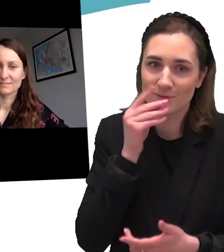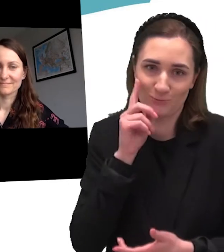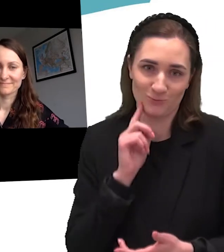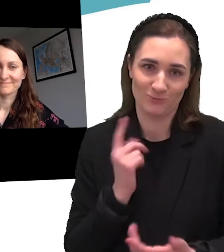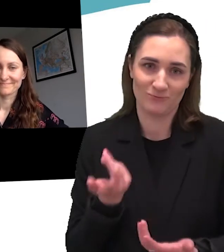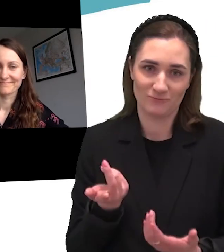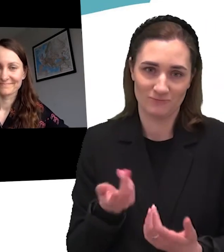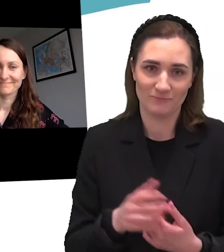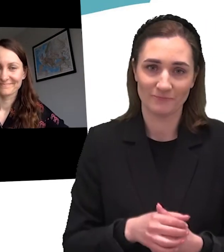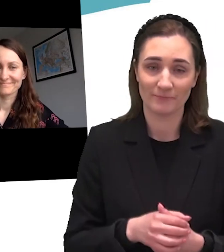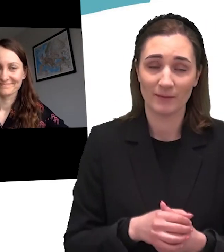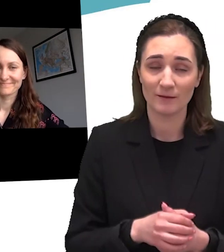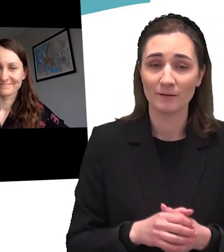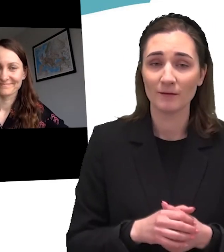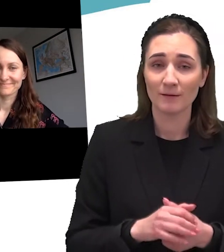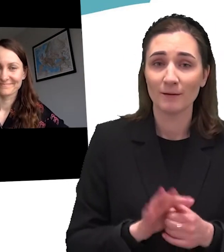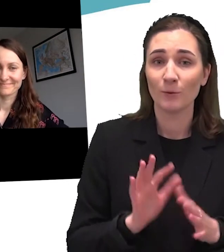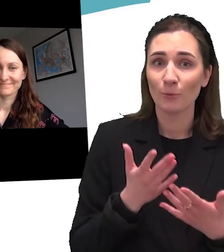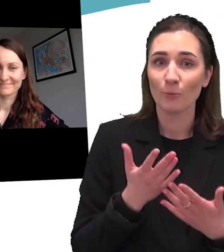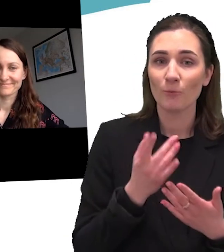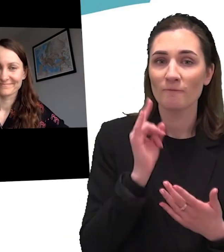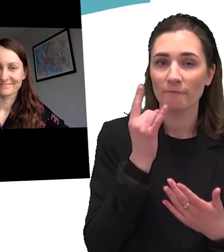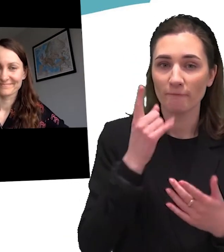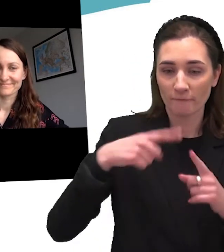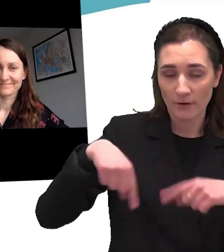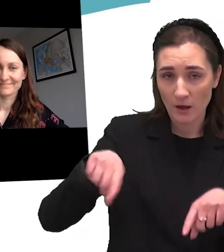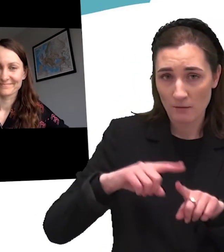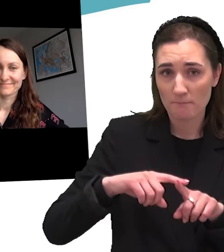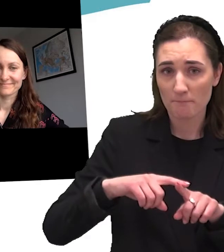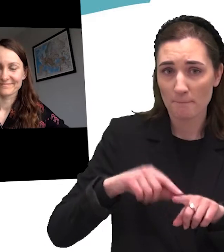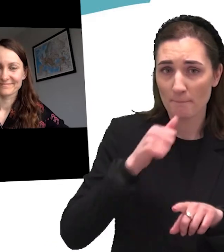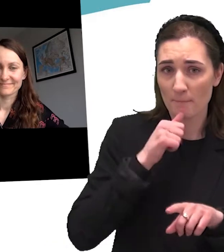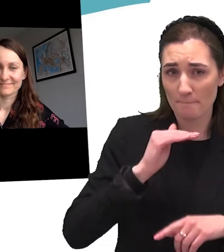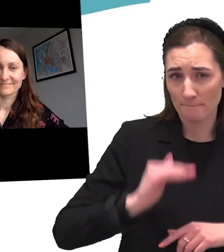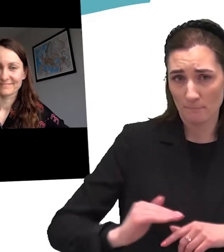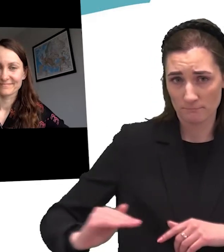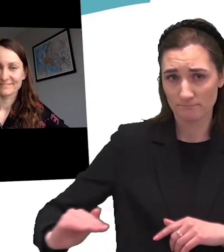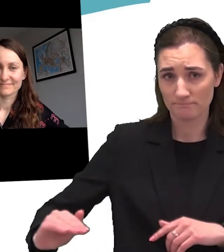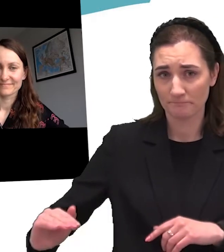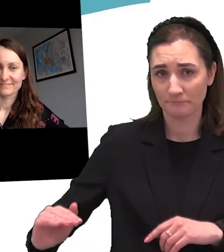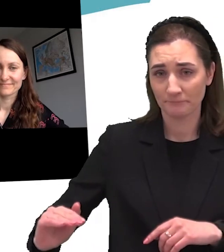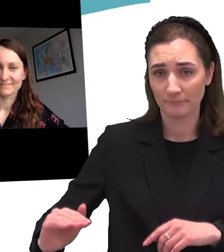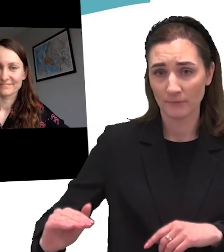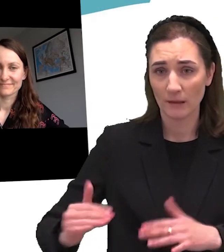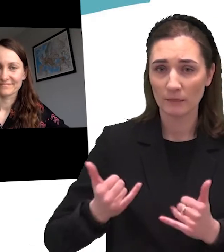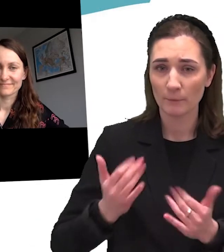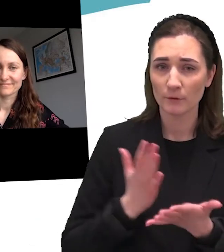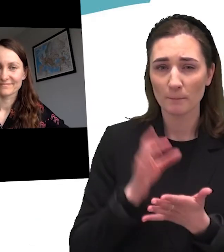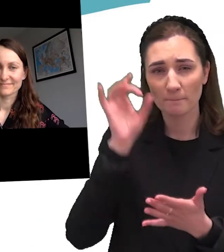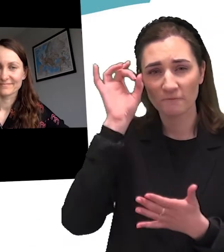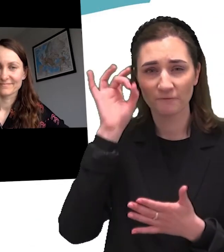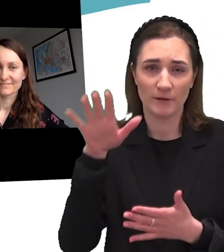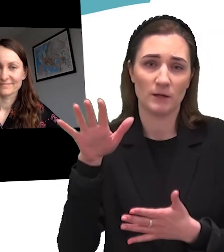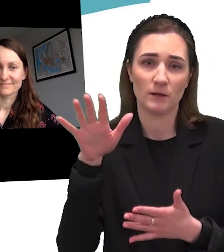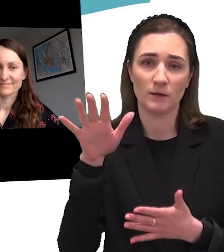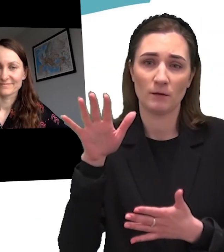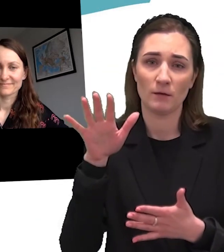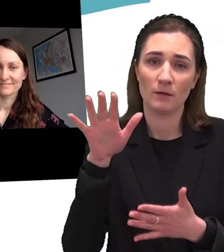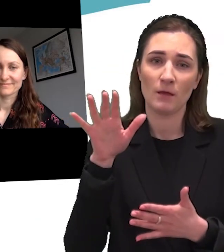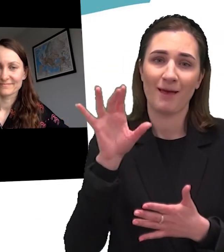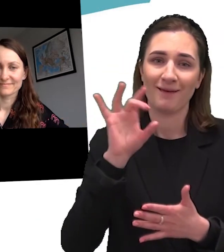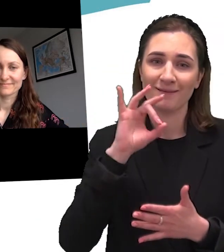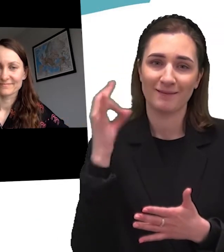žmogus valgyt nori. O kalbant apie vaikus, tai mažesnius, tai labai